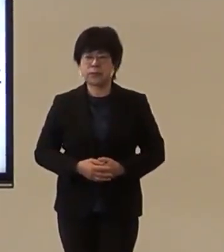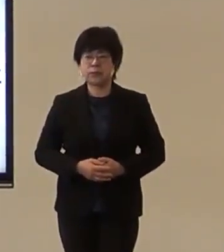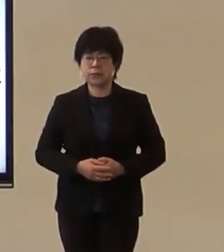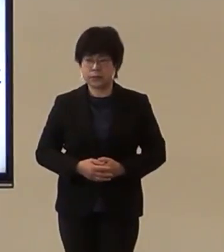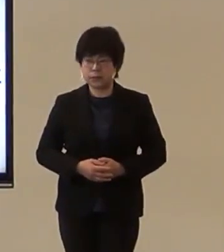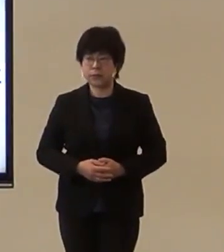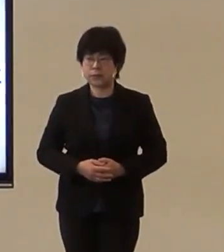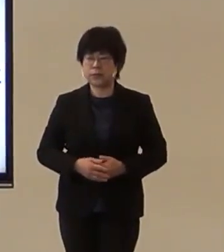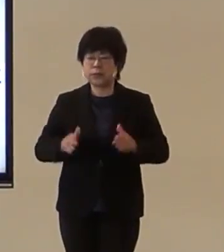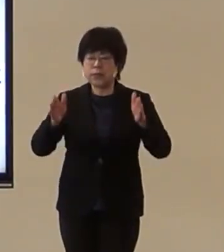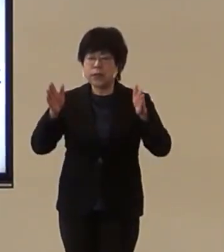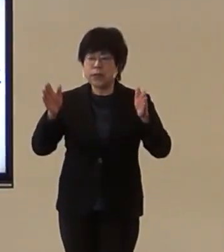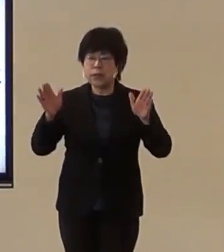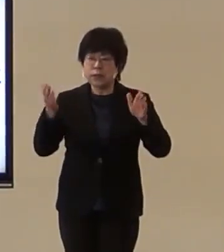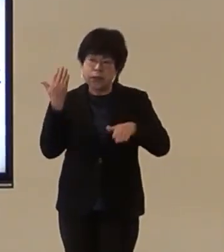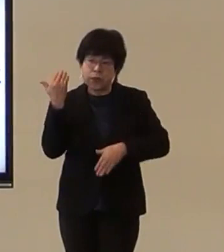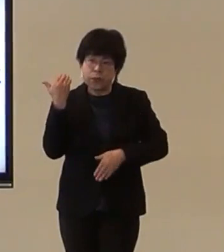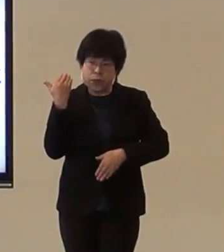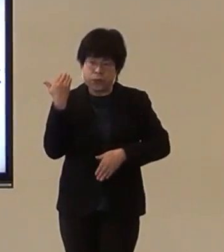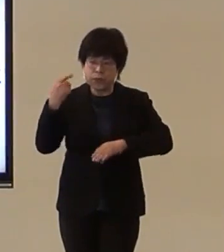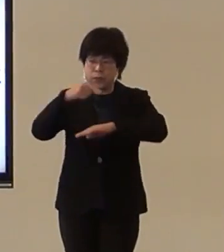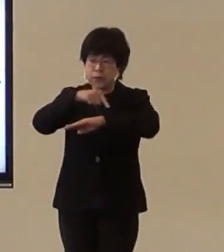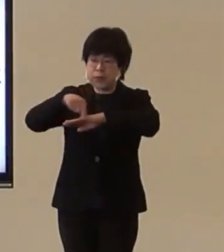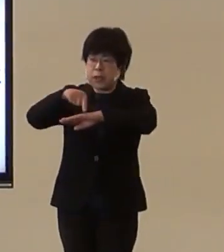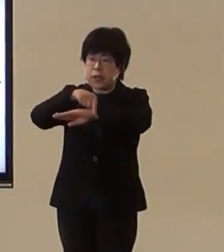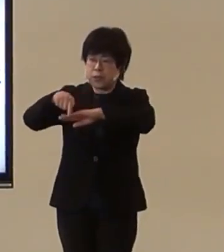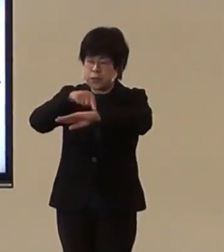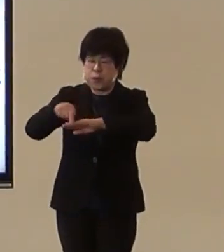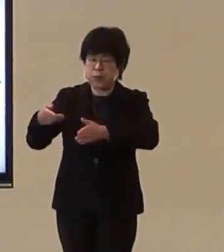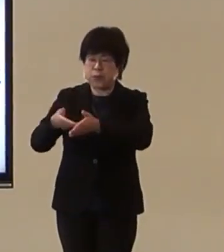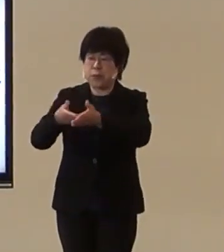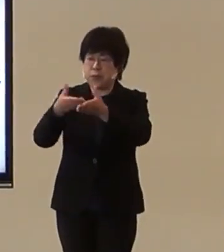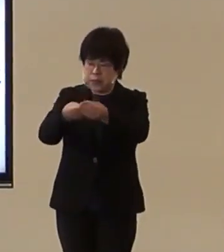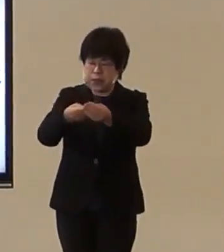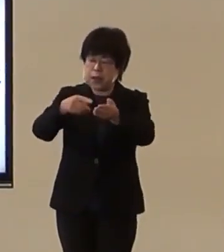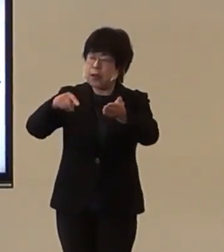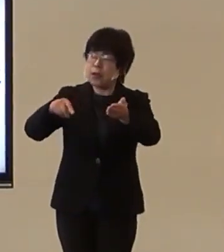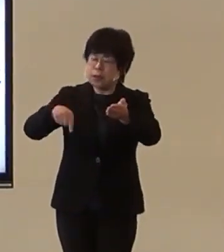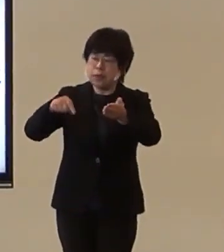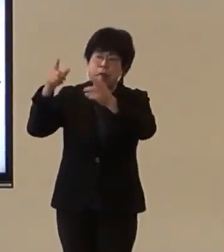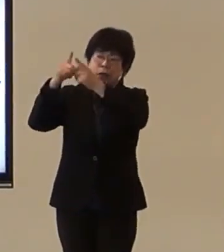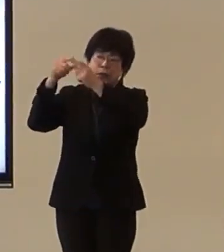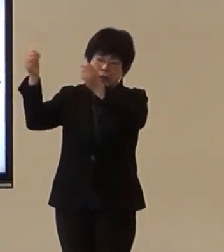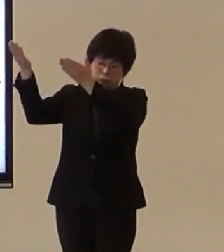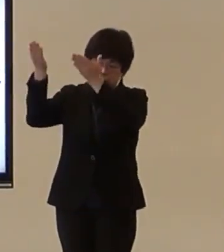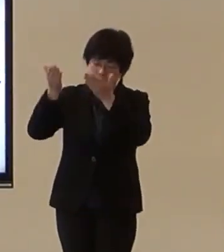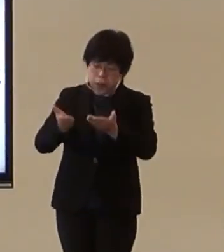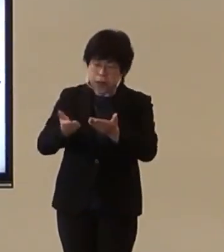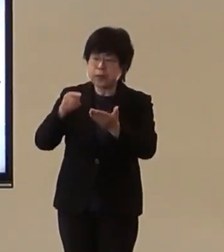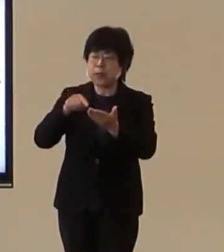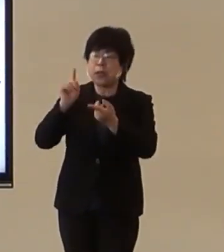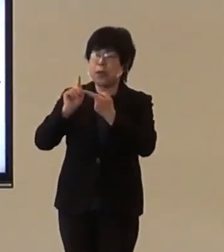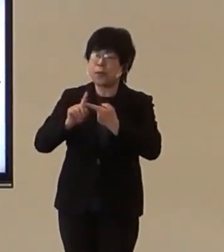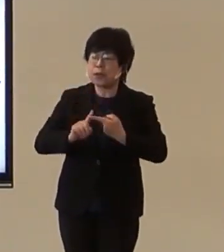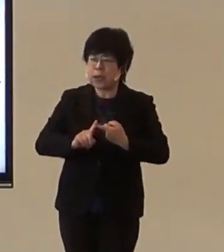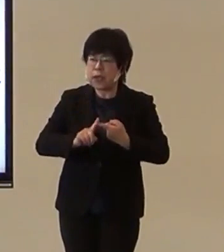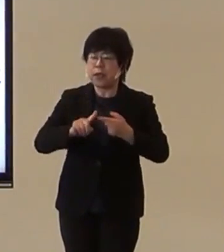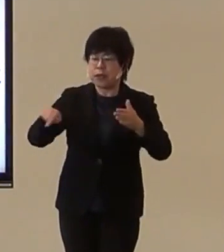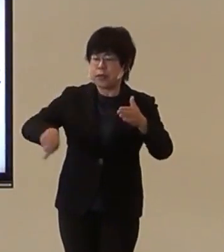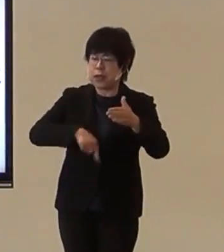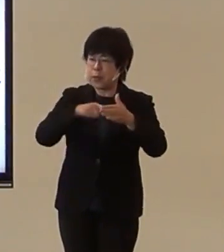大枠のスケジュールが先ほどご説明させていただきましたけれども、国から来たものに沿ってですね、今作り上げてますけれ